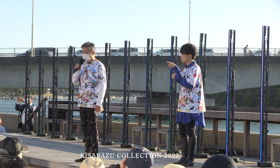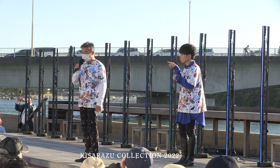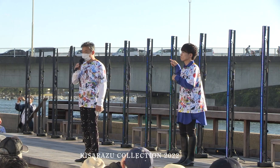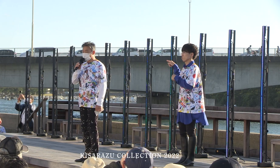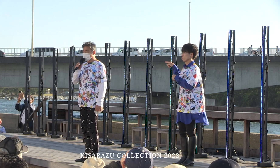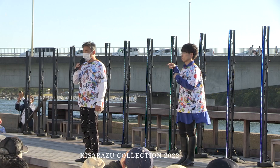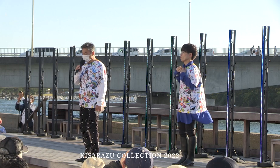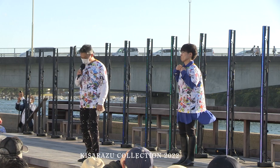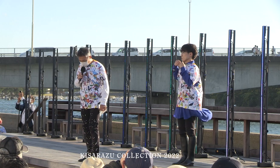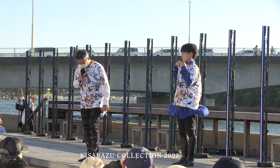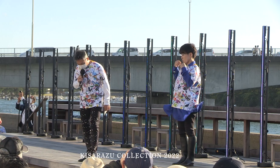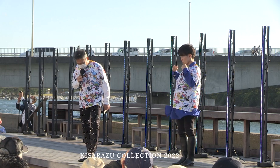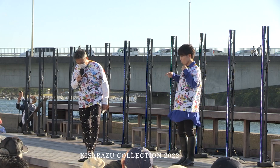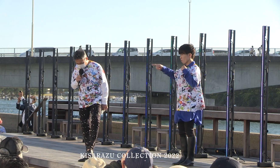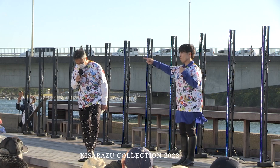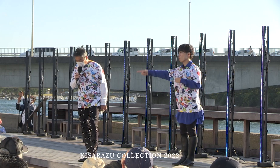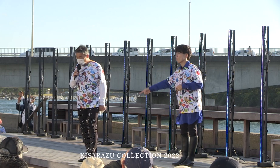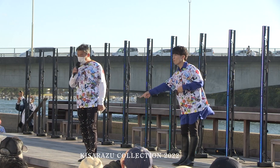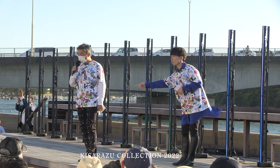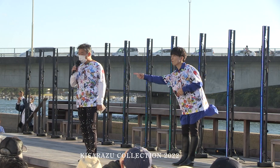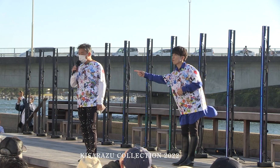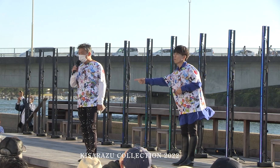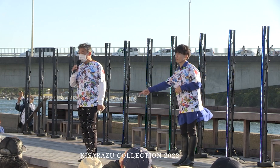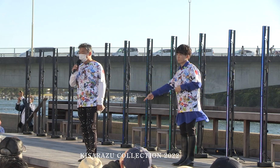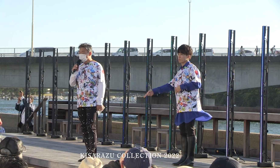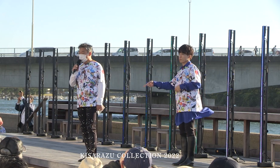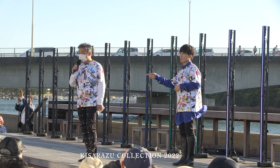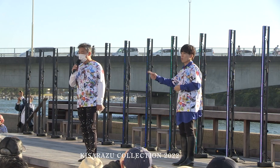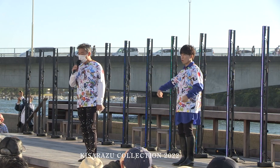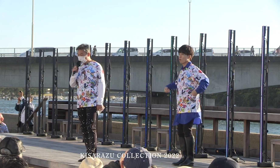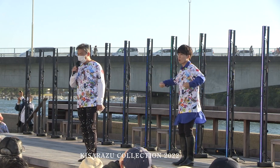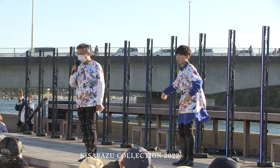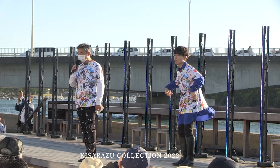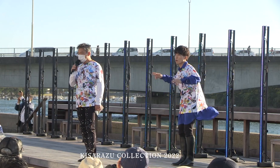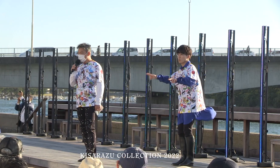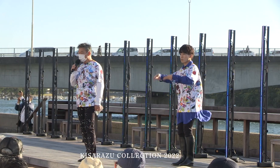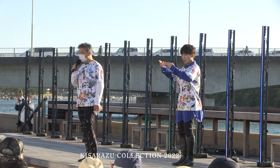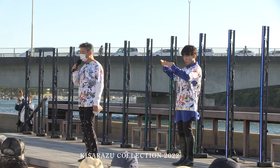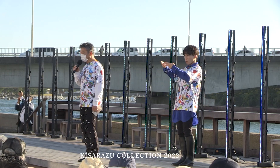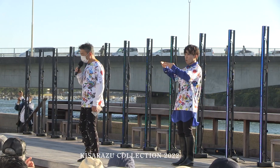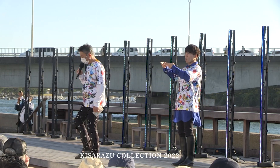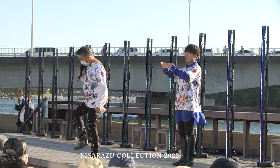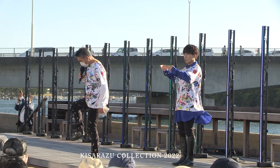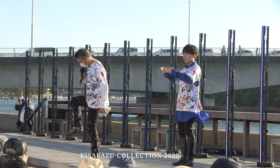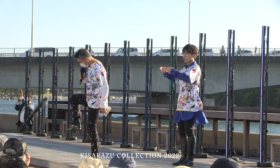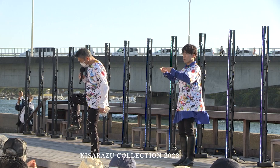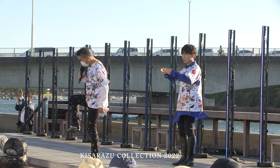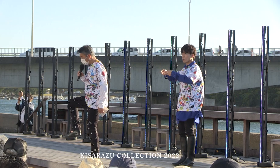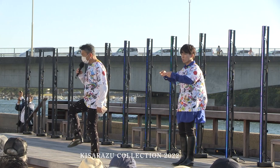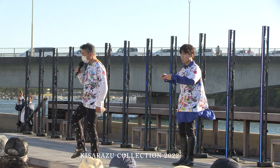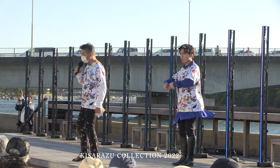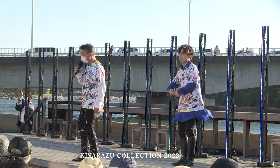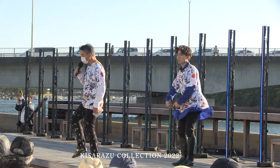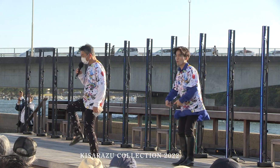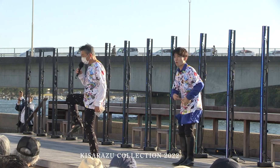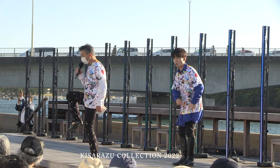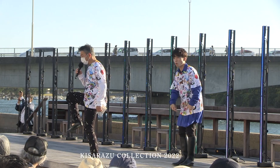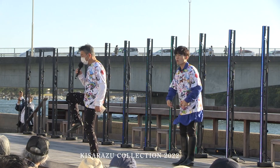衣装なんですけれども、これが車椅子の方用のズボンということで、膝